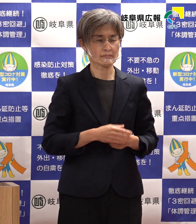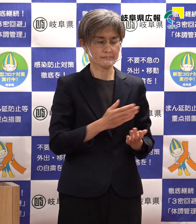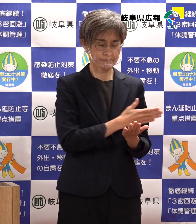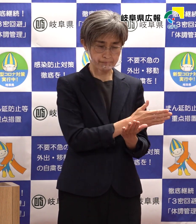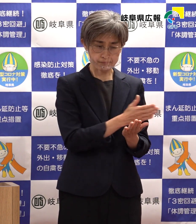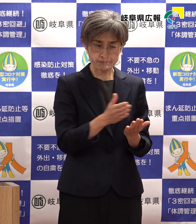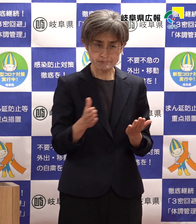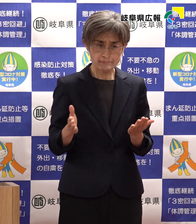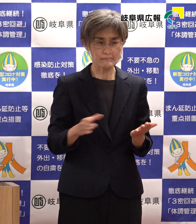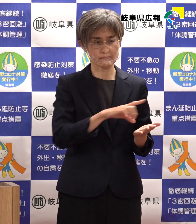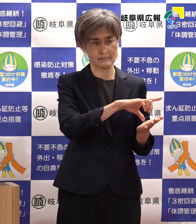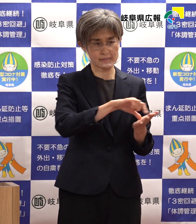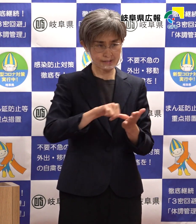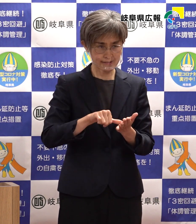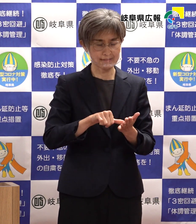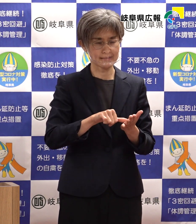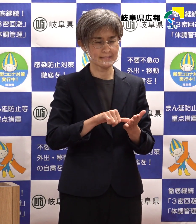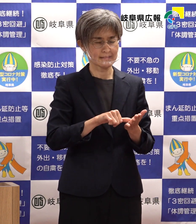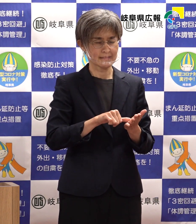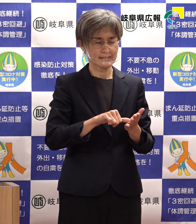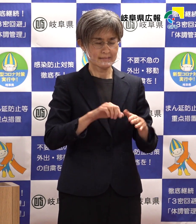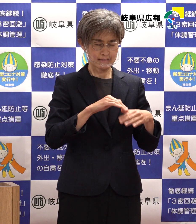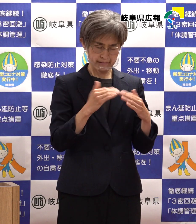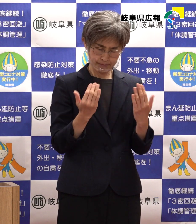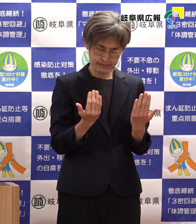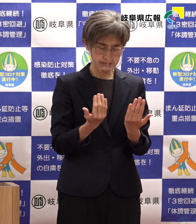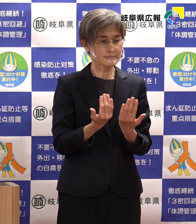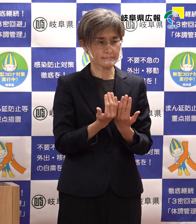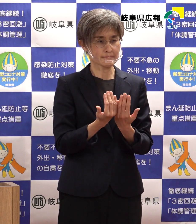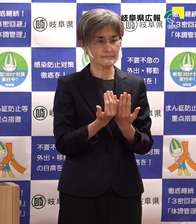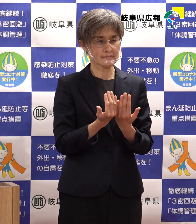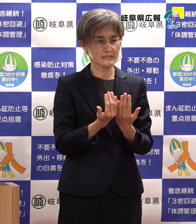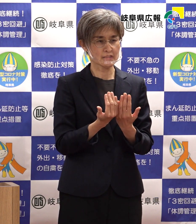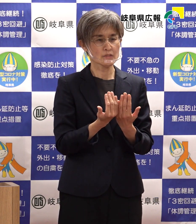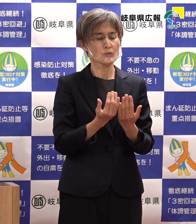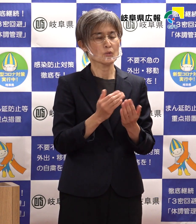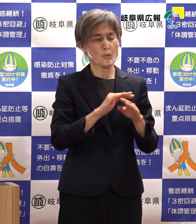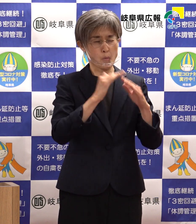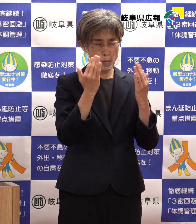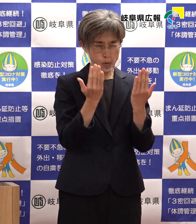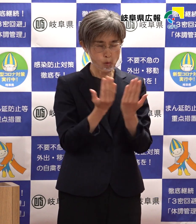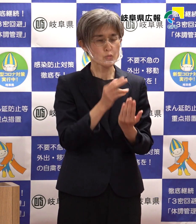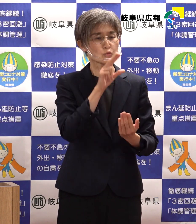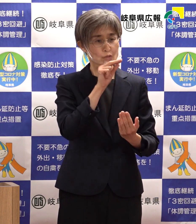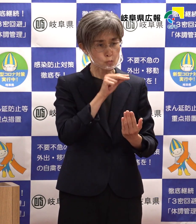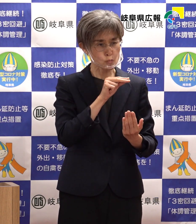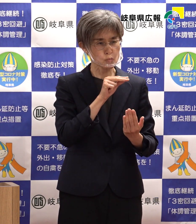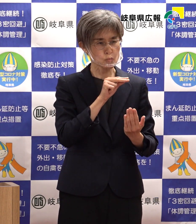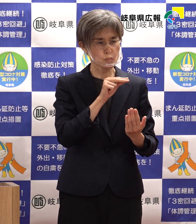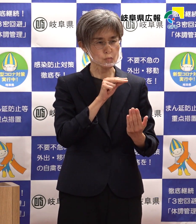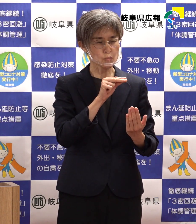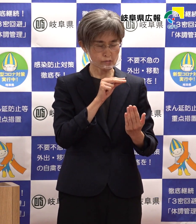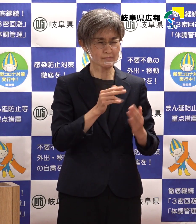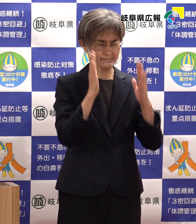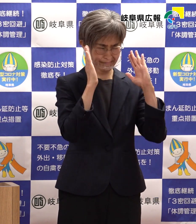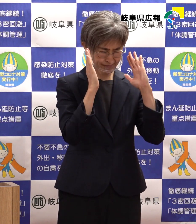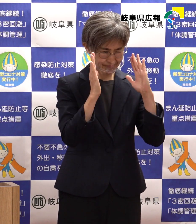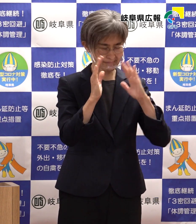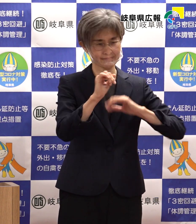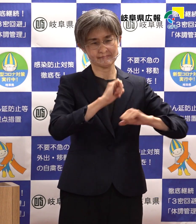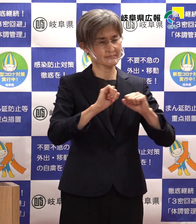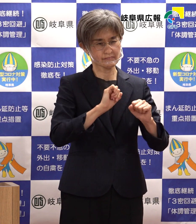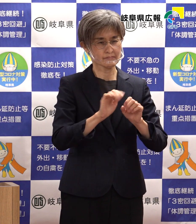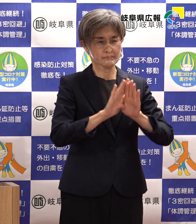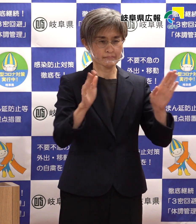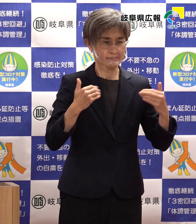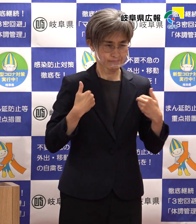らゆる面にわたってのオール岐阜の総力戦がいよいよ開始になると、スタートしなければいけないと、こ